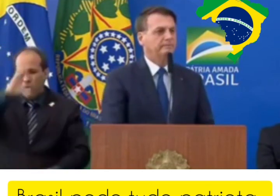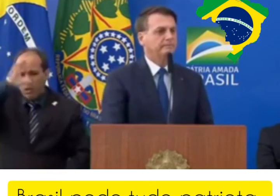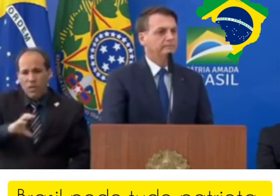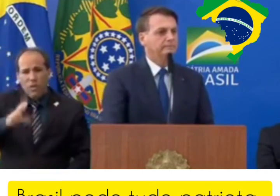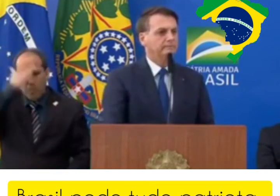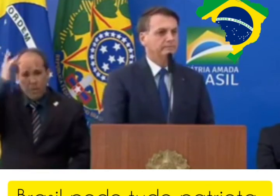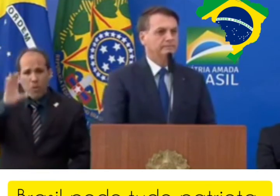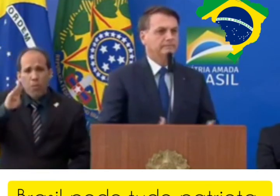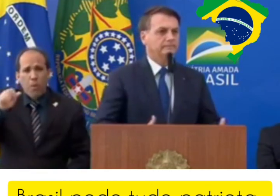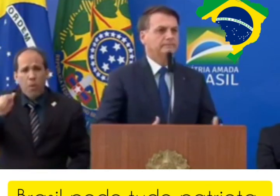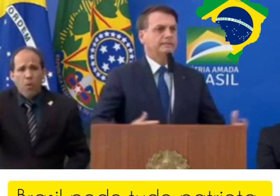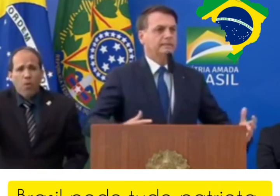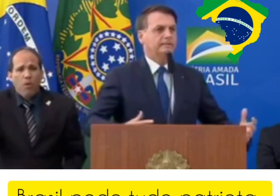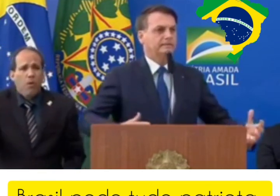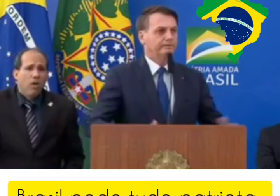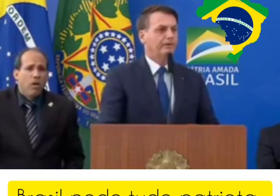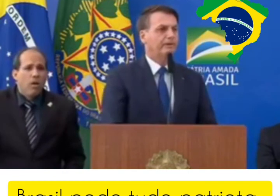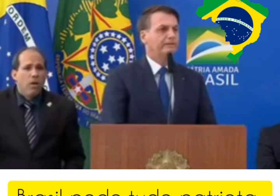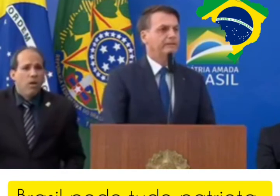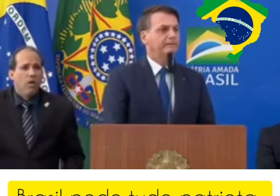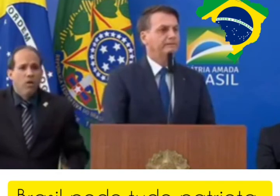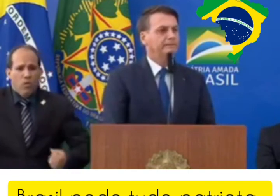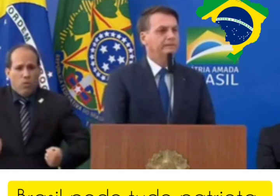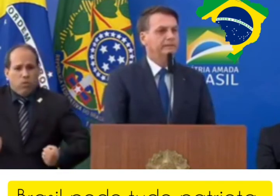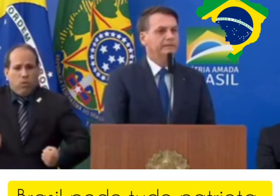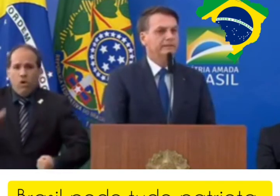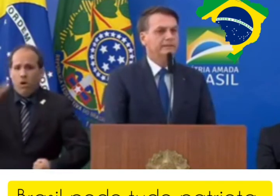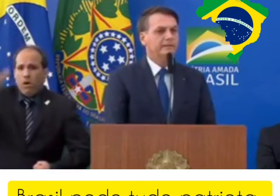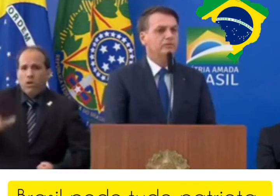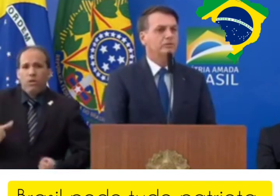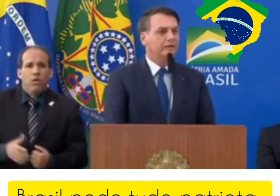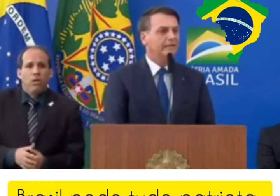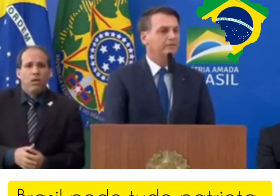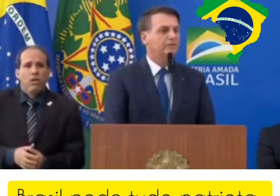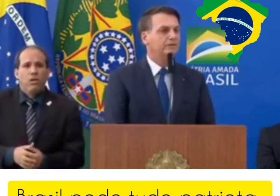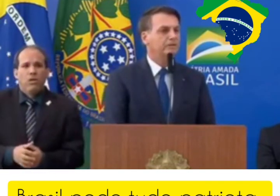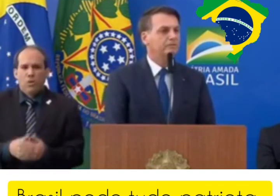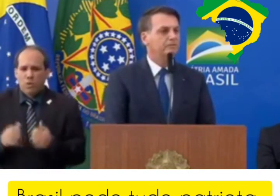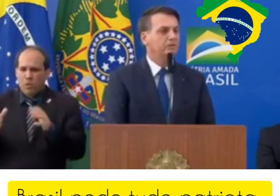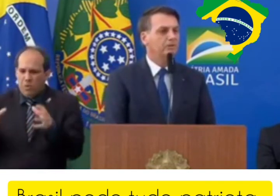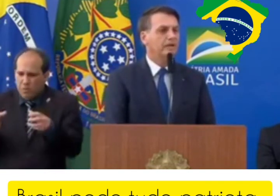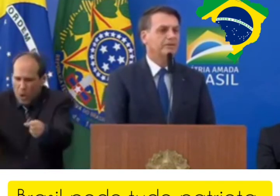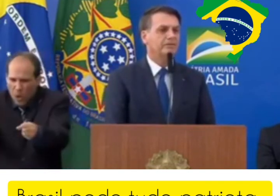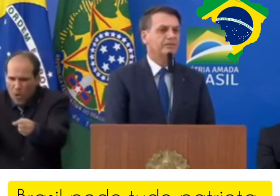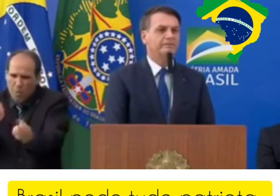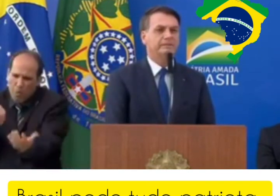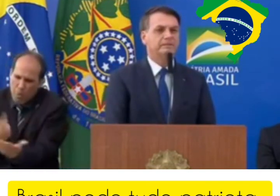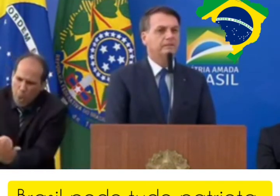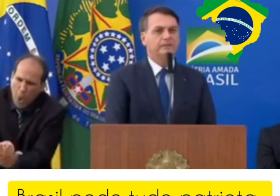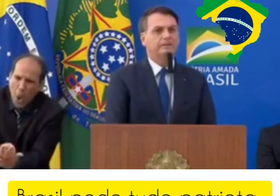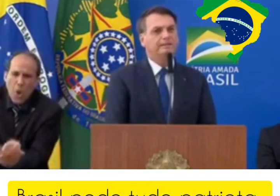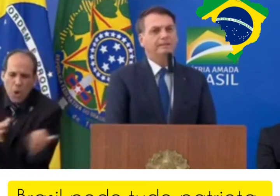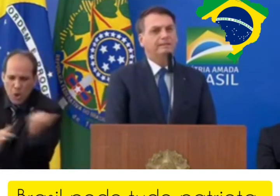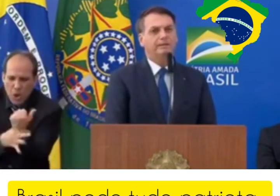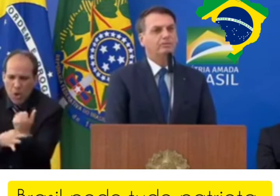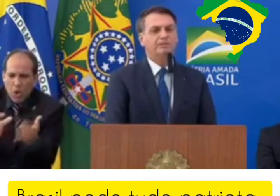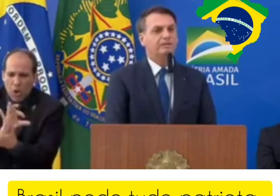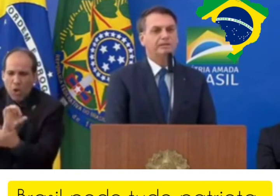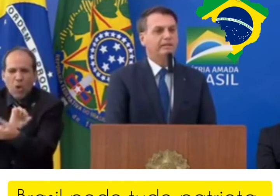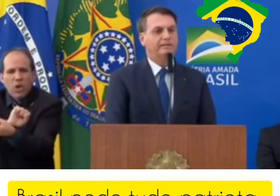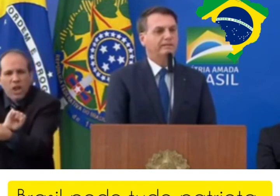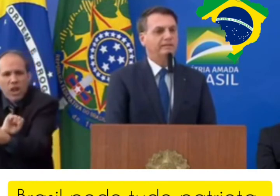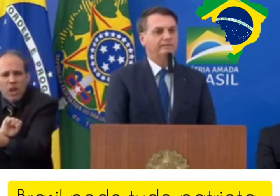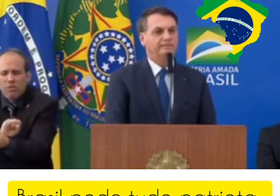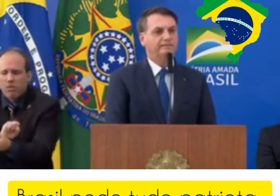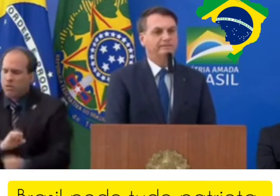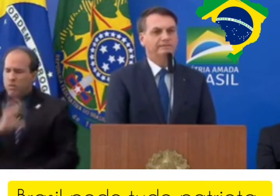também, bastante forte, né? Sendo jogado no chão, colocado algemas, eu não consigo